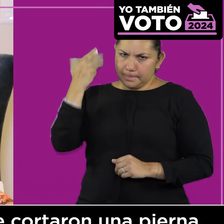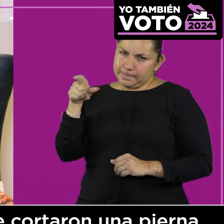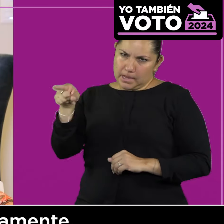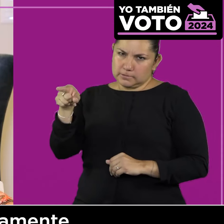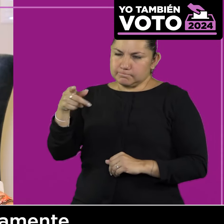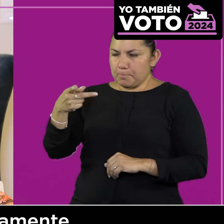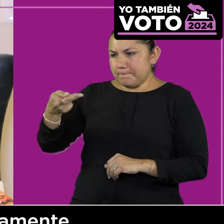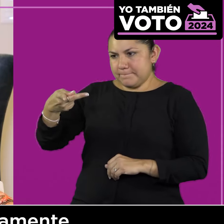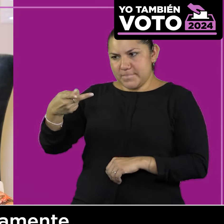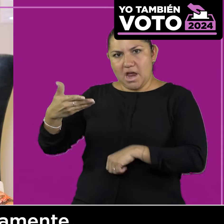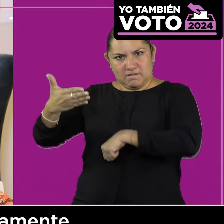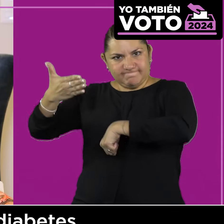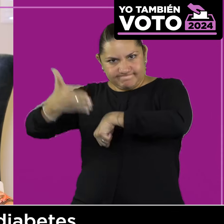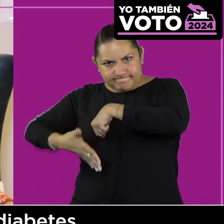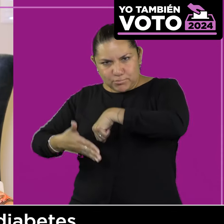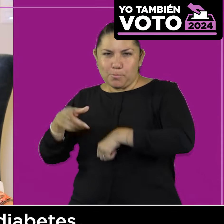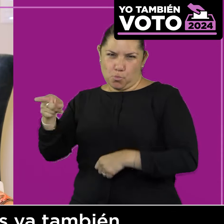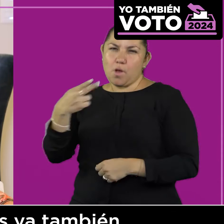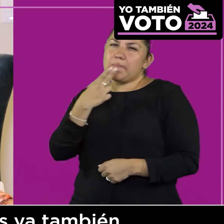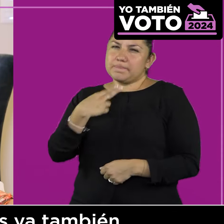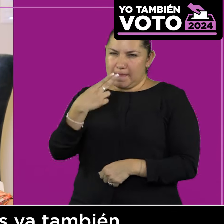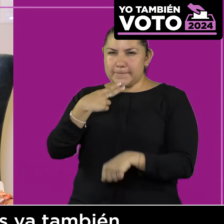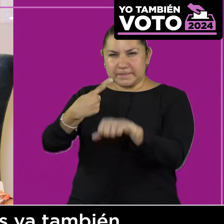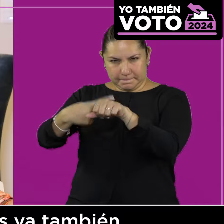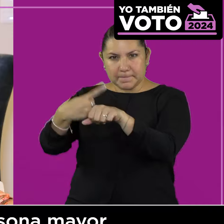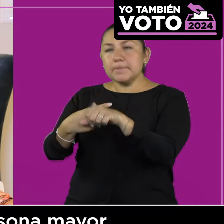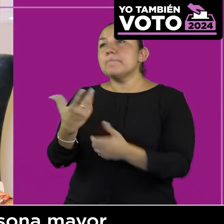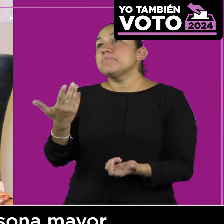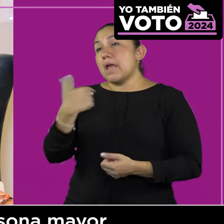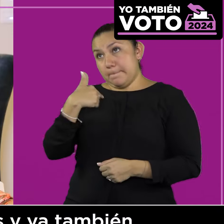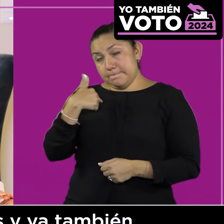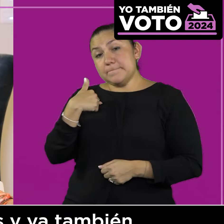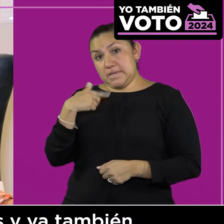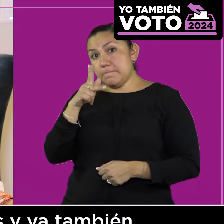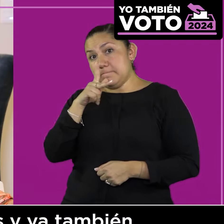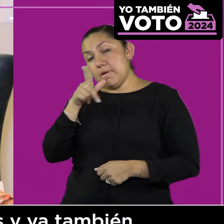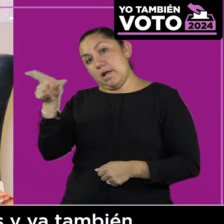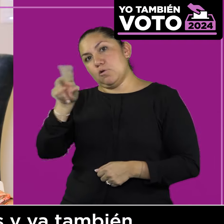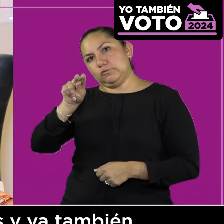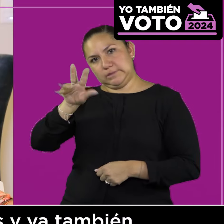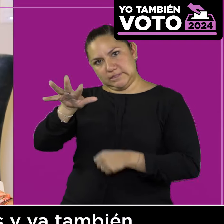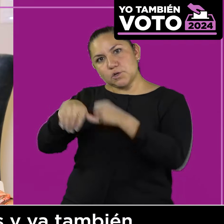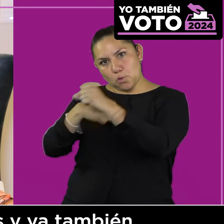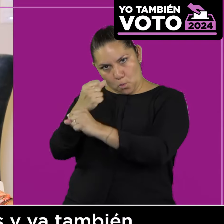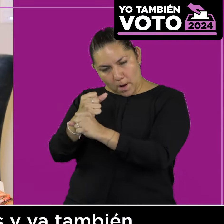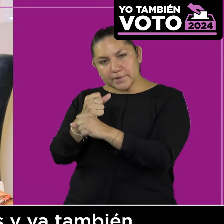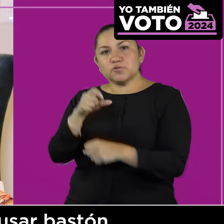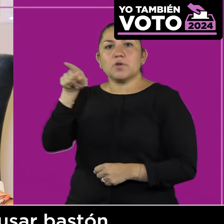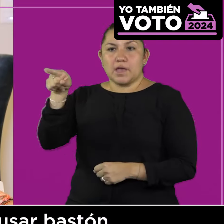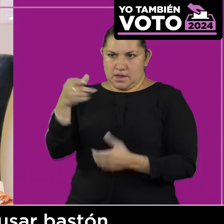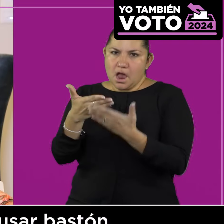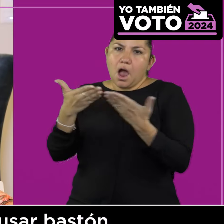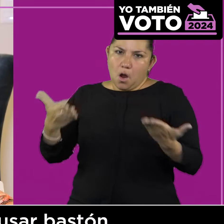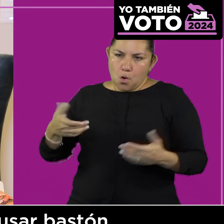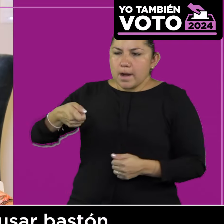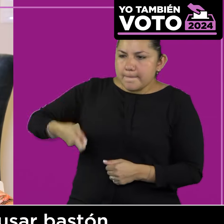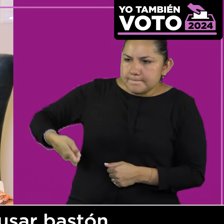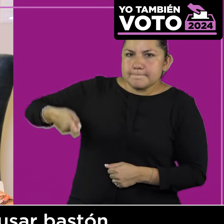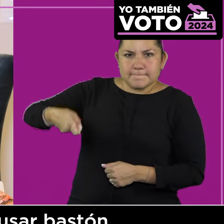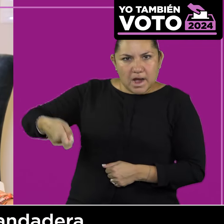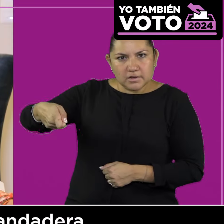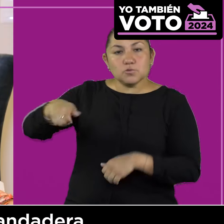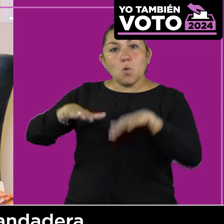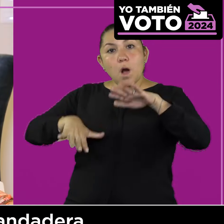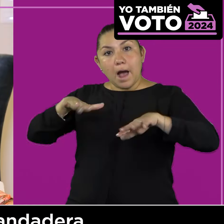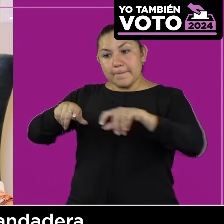cortaron una pierna efectivamente por la diabetes mi papá pues ya también es una persona mayor tiene 85 años y ya también empieza a usar